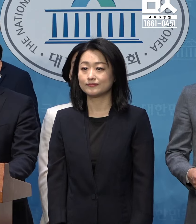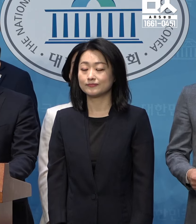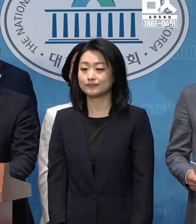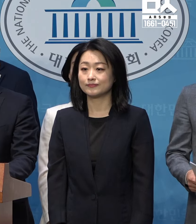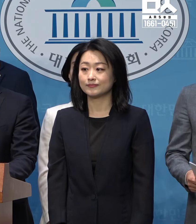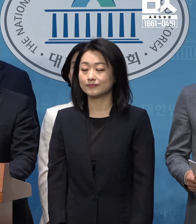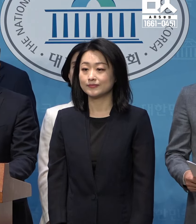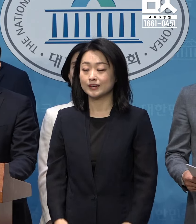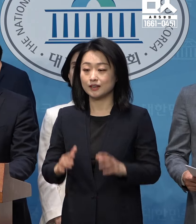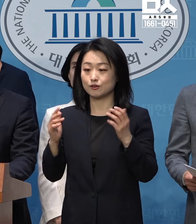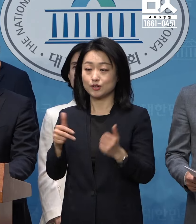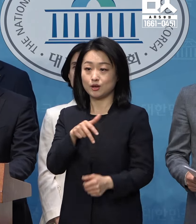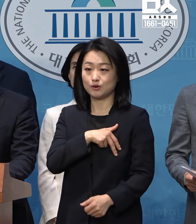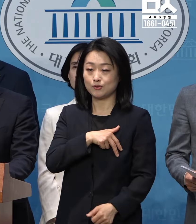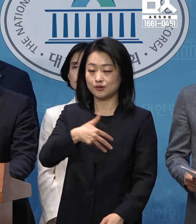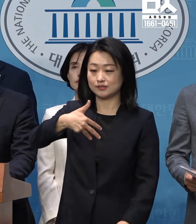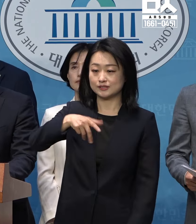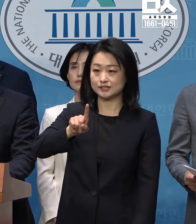국회의원 차규근입니다.